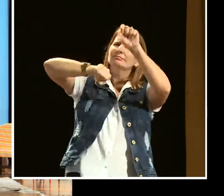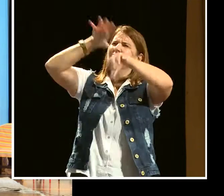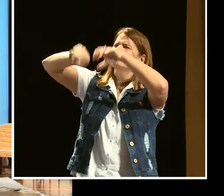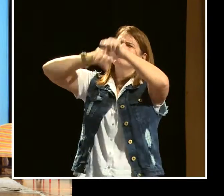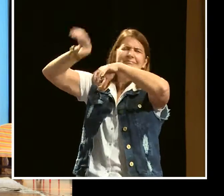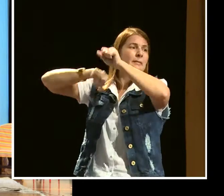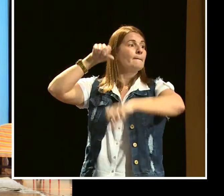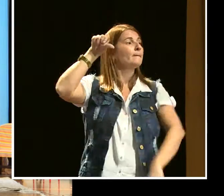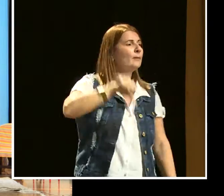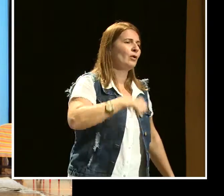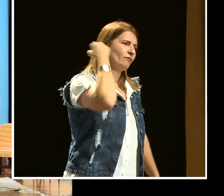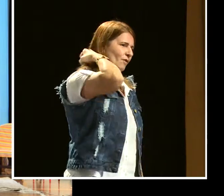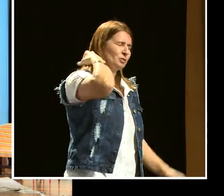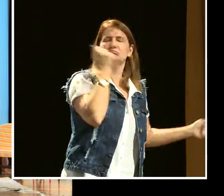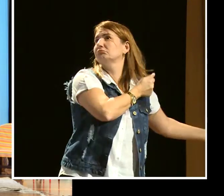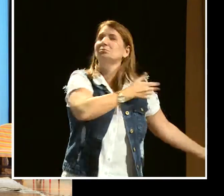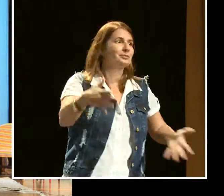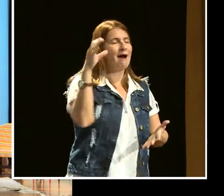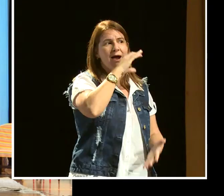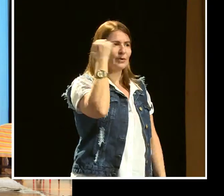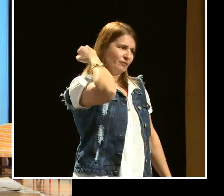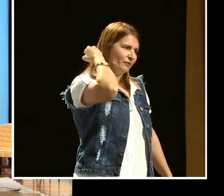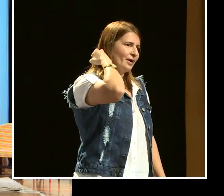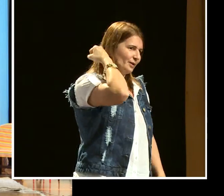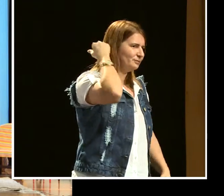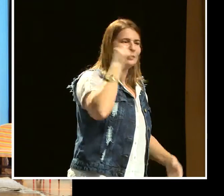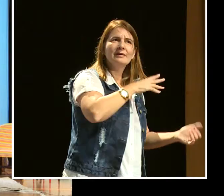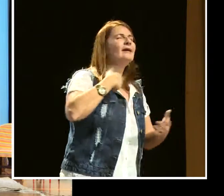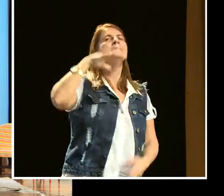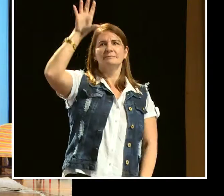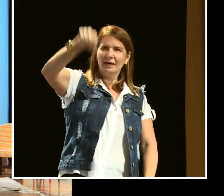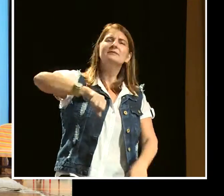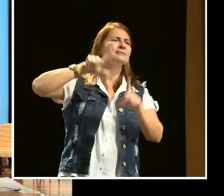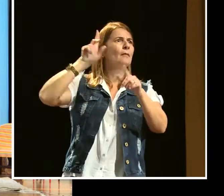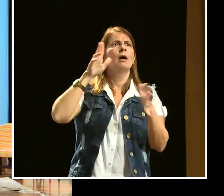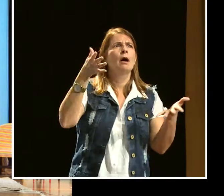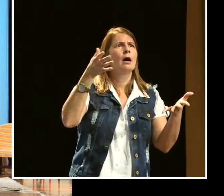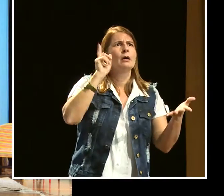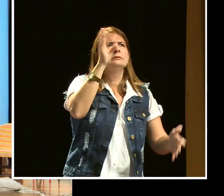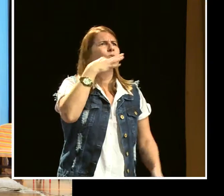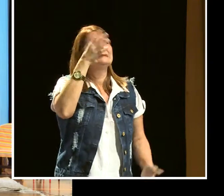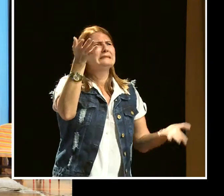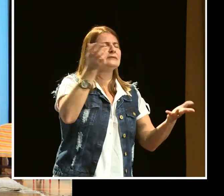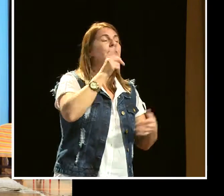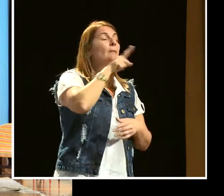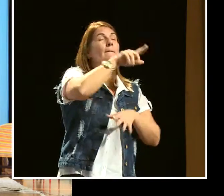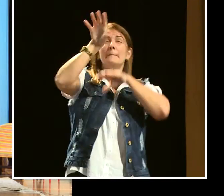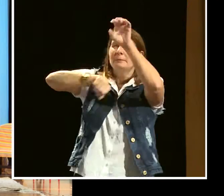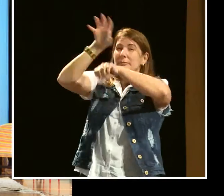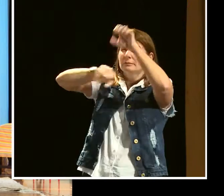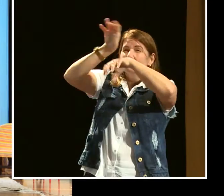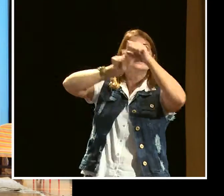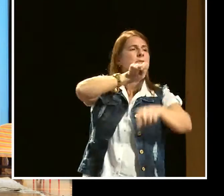buscar sinalizadores surdos. Bom, temos o Valdo, que também faz várias produções no YouTube de língua de